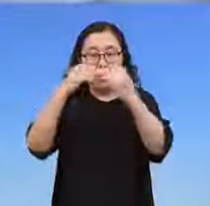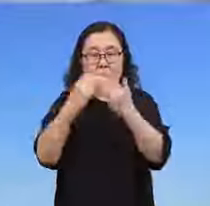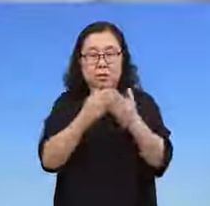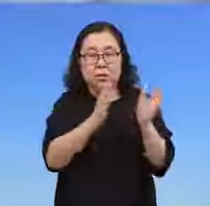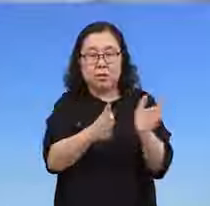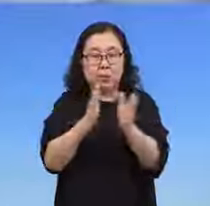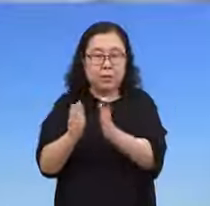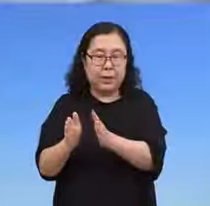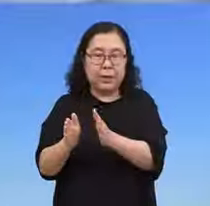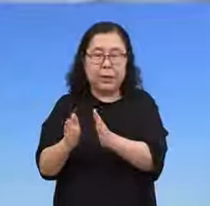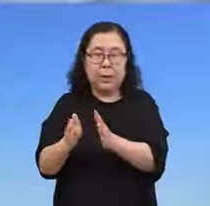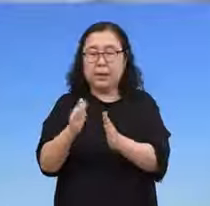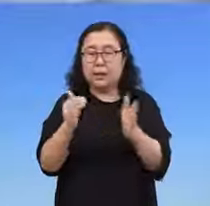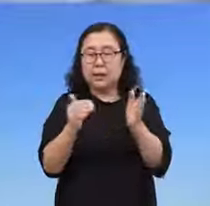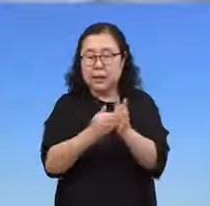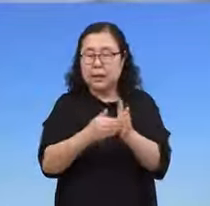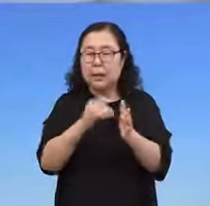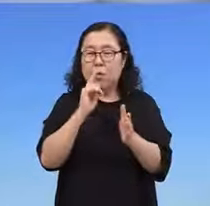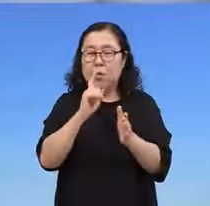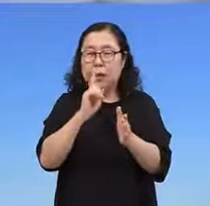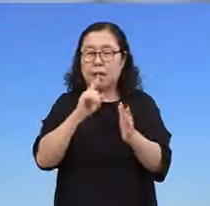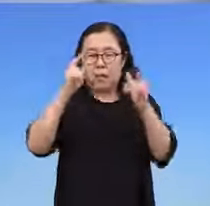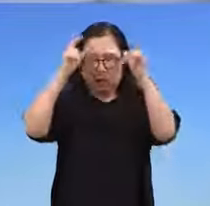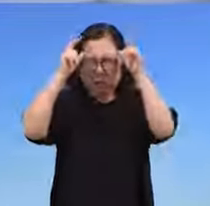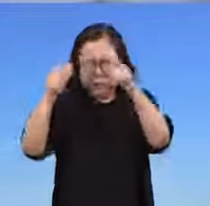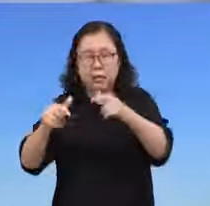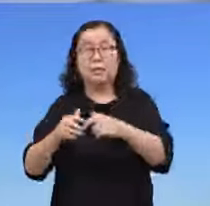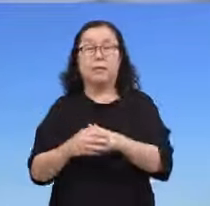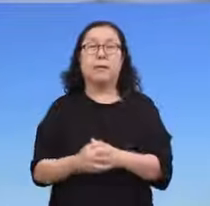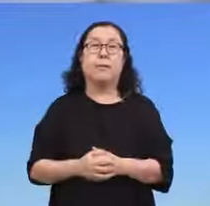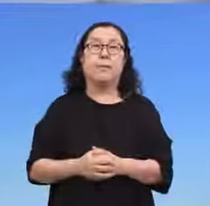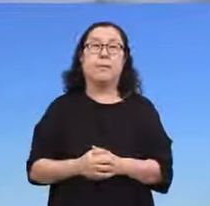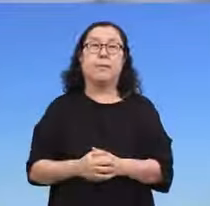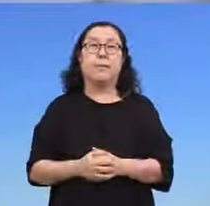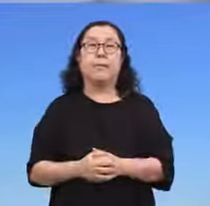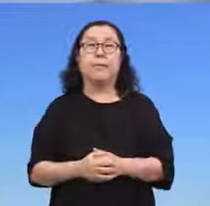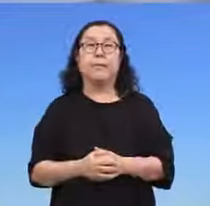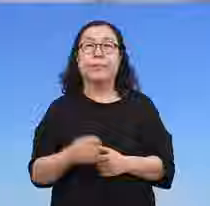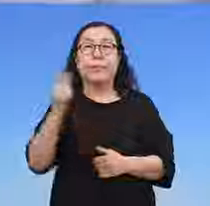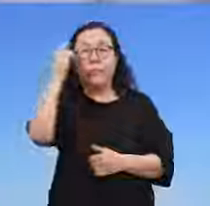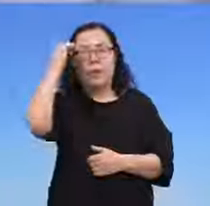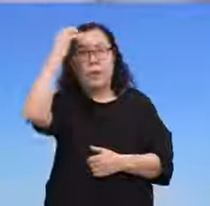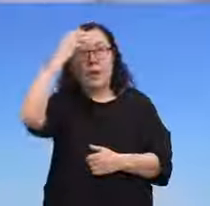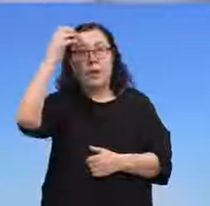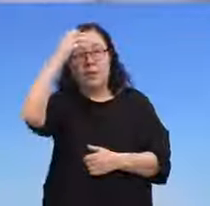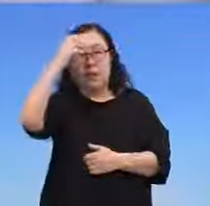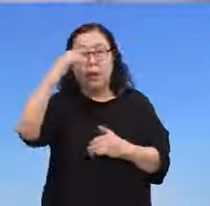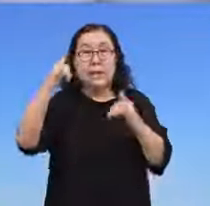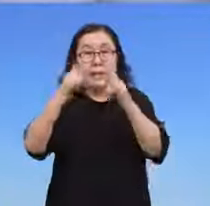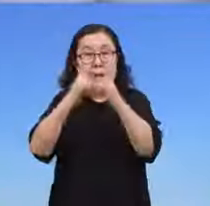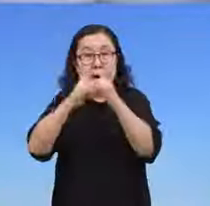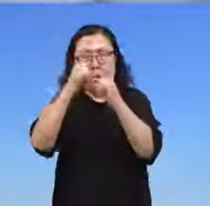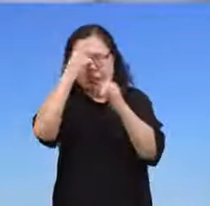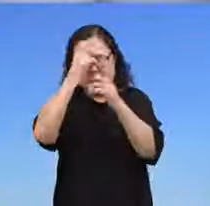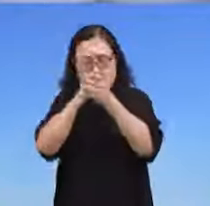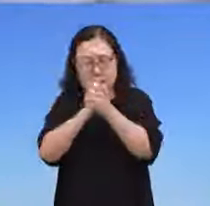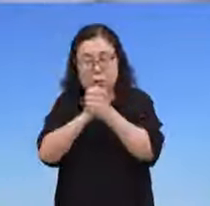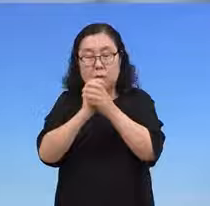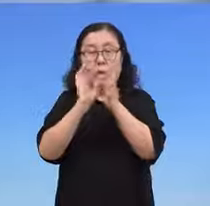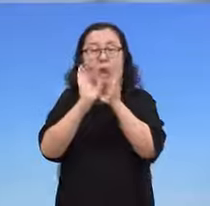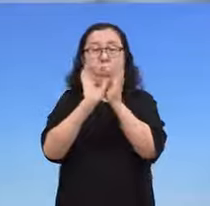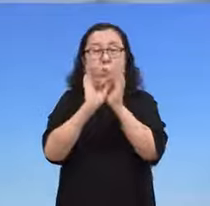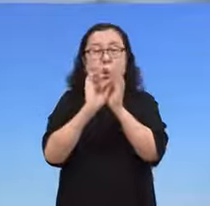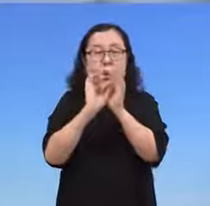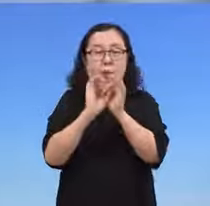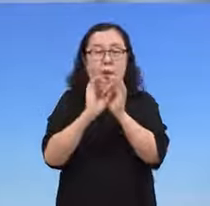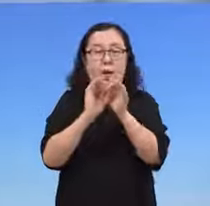자랑하고 다니는 어리석은 것 같은 거라니까요. 영적 싸움은 기도를 통해서 이기는 것도 있지만